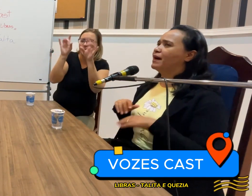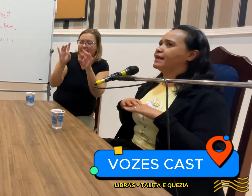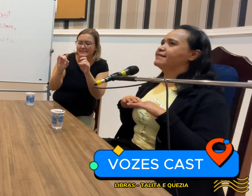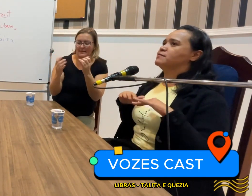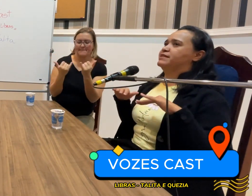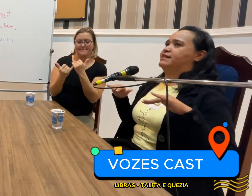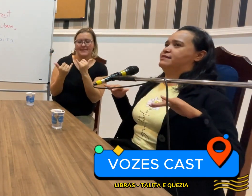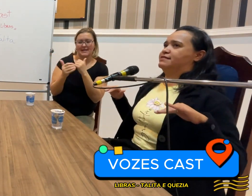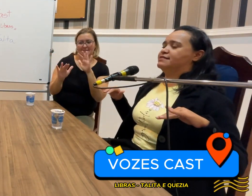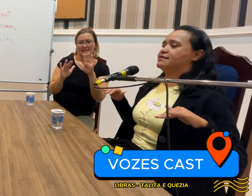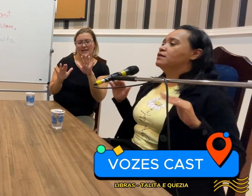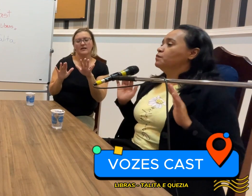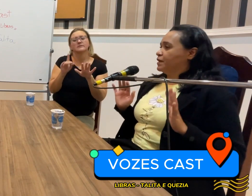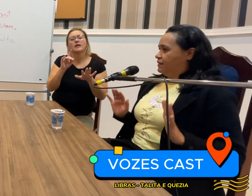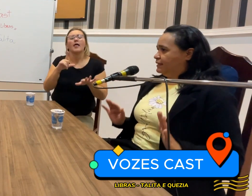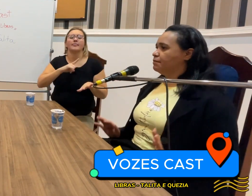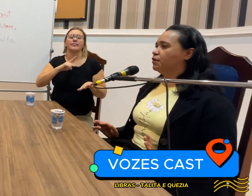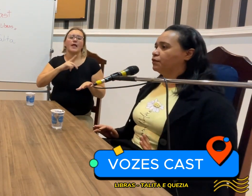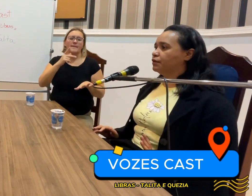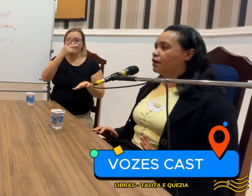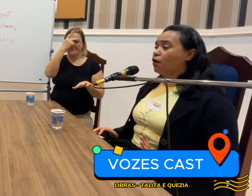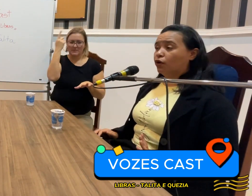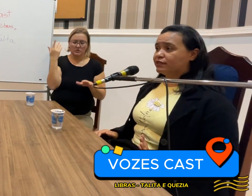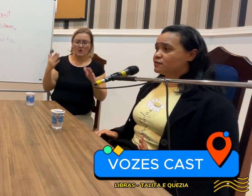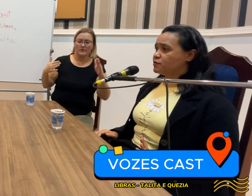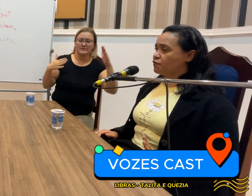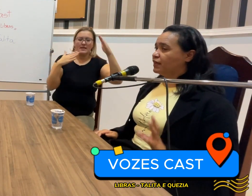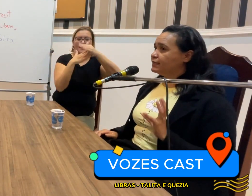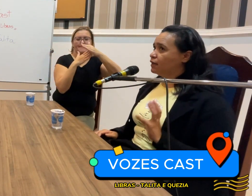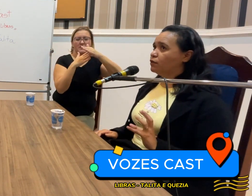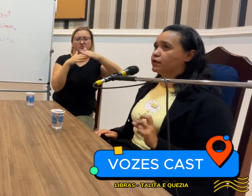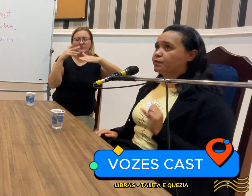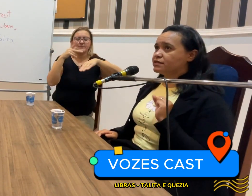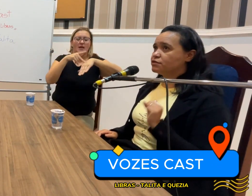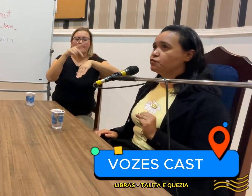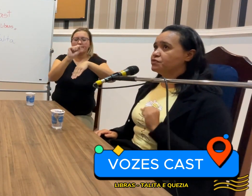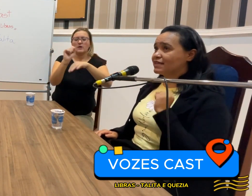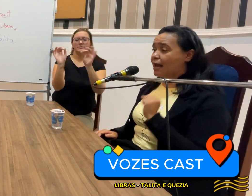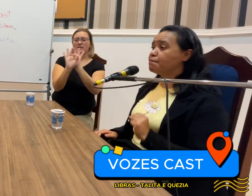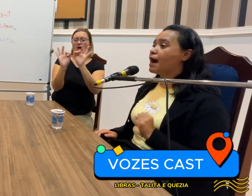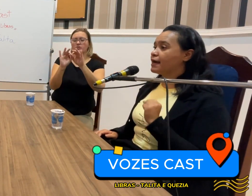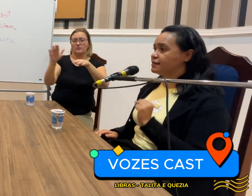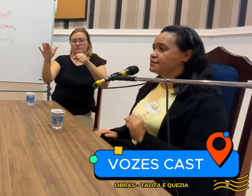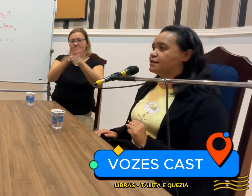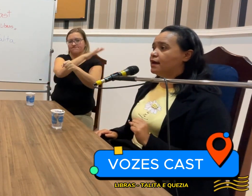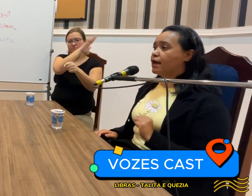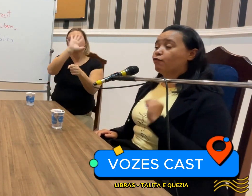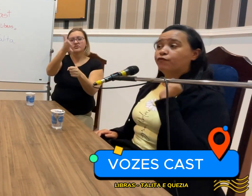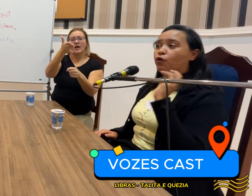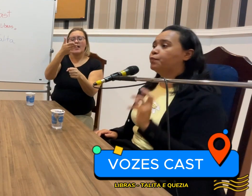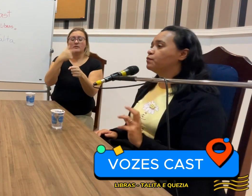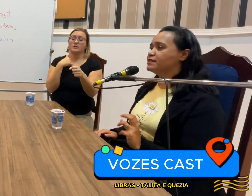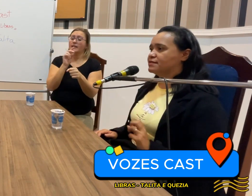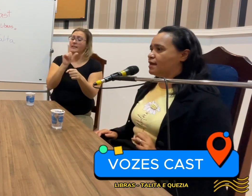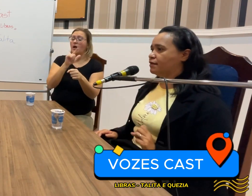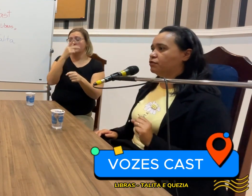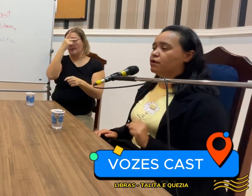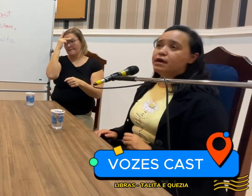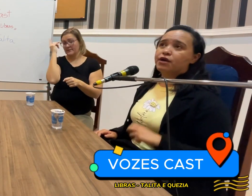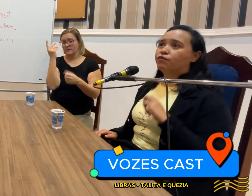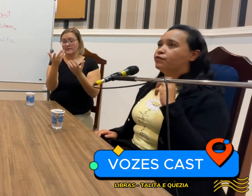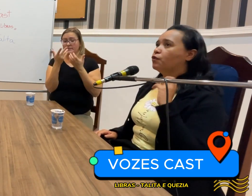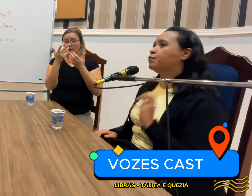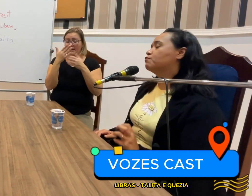falar, eu parei na especialização, para mim tá bom. Outras pessoas falam, não, eu preciso buscar mais, eu vou para um